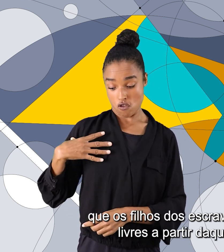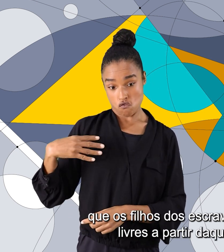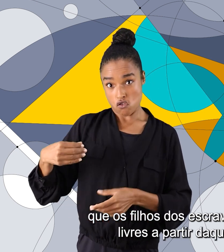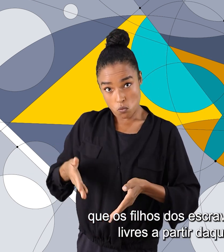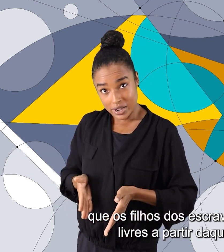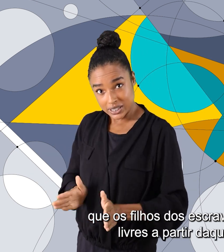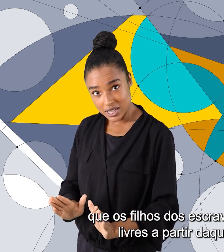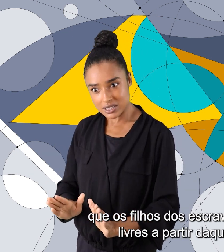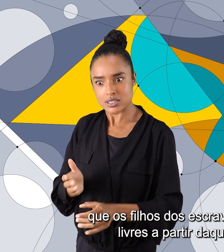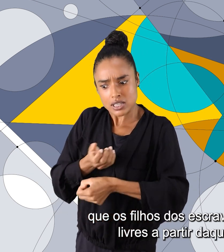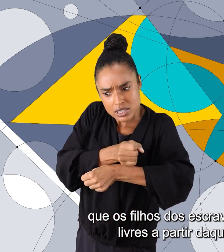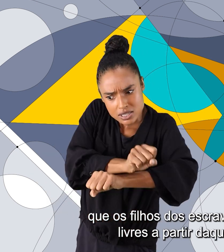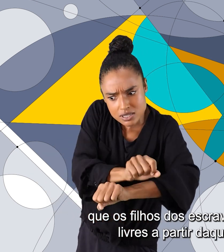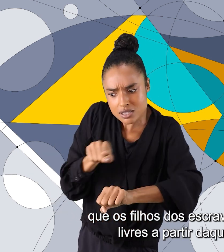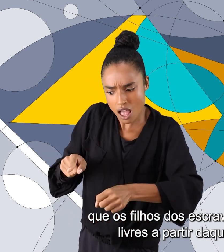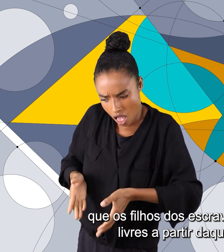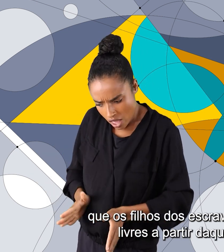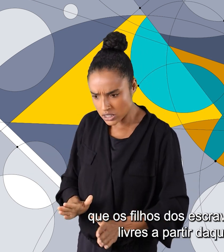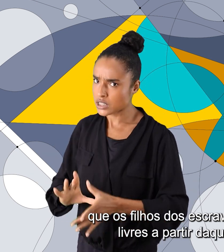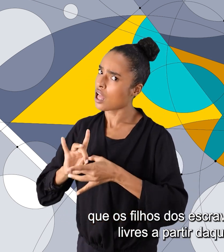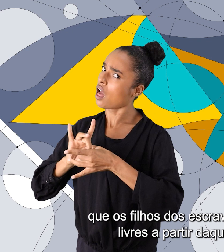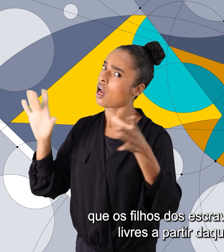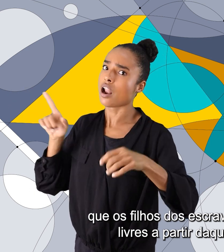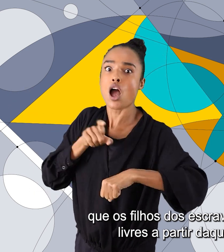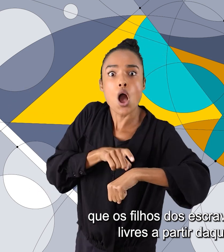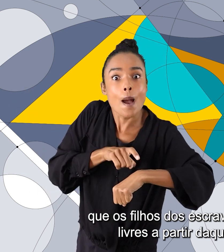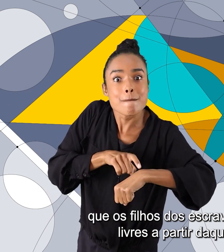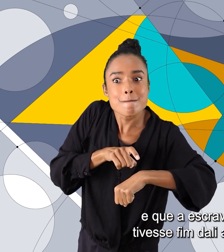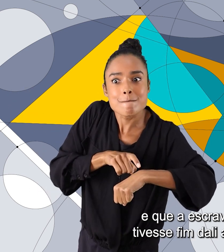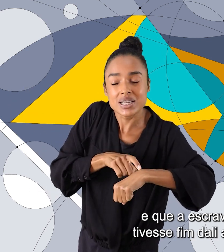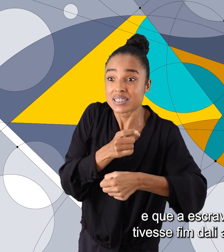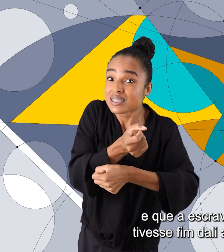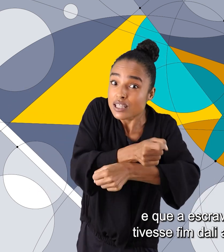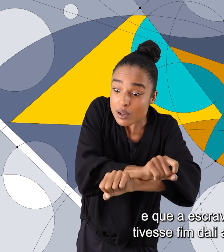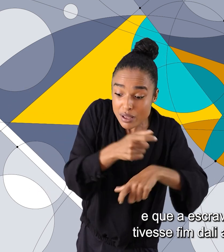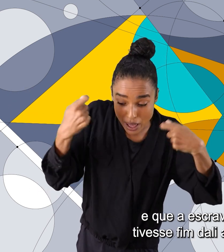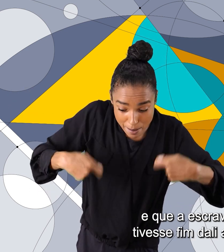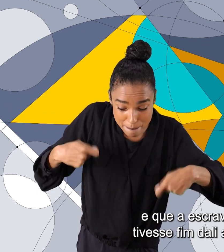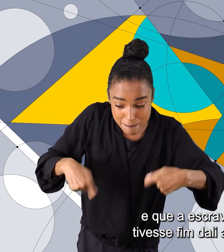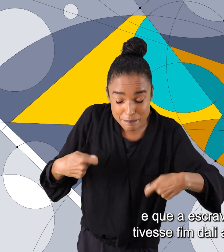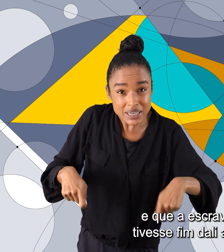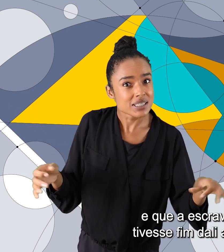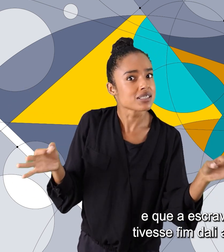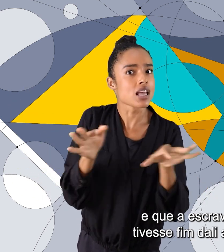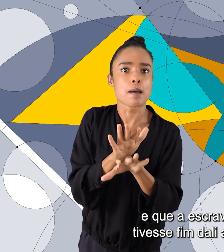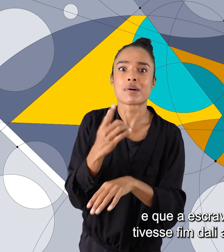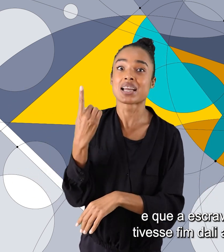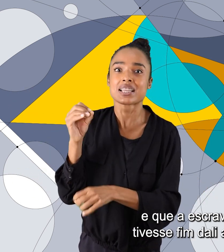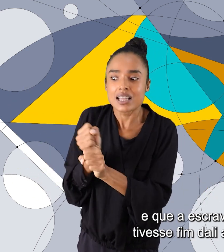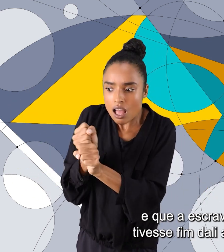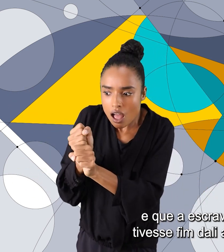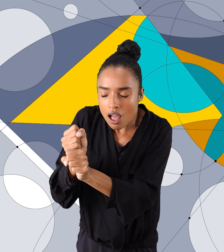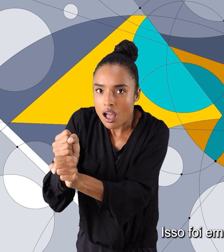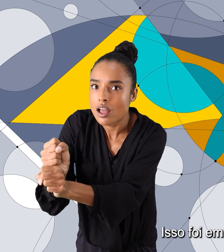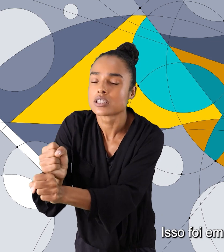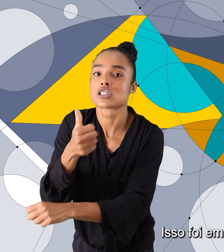que os filhos dos escravizados nascessem livres a partir daquele momento e que a escravidão toda tivesse fim dali a 10